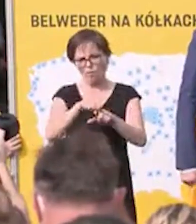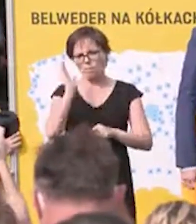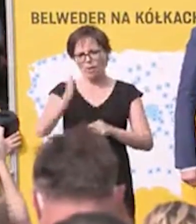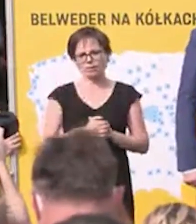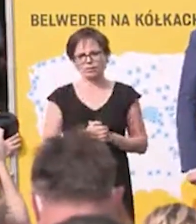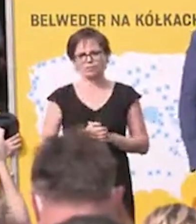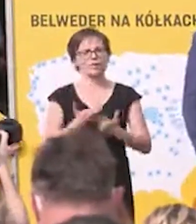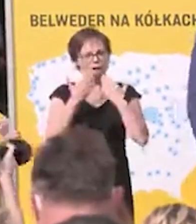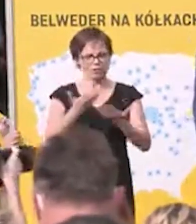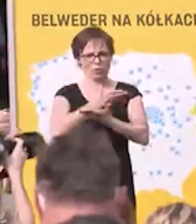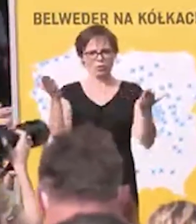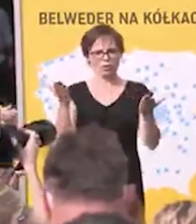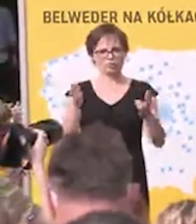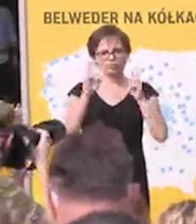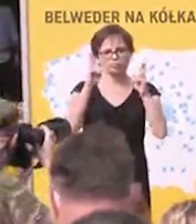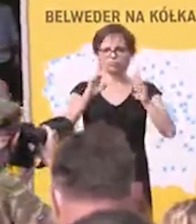i wszystkiego dobrego.